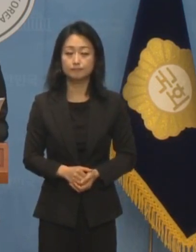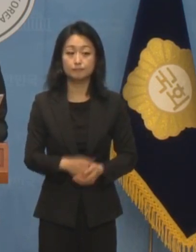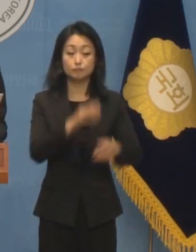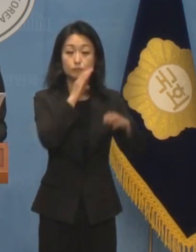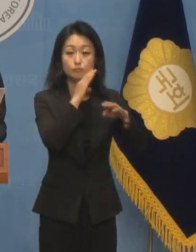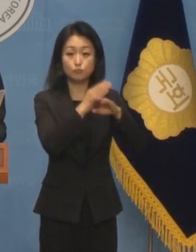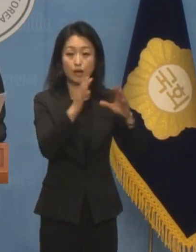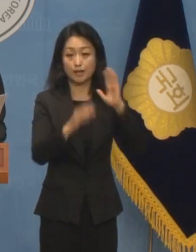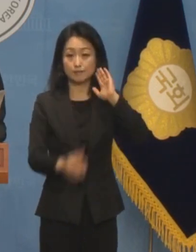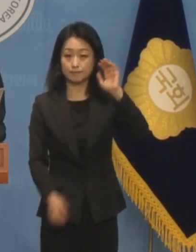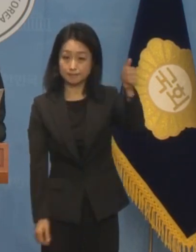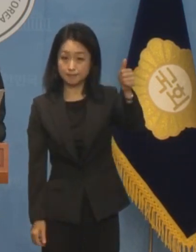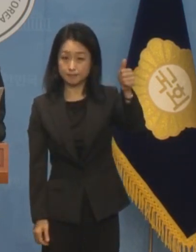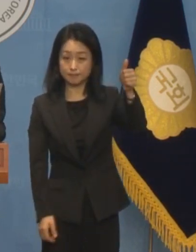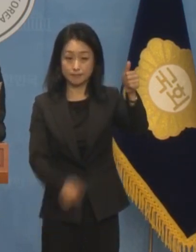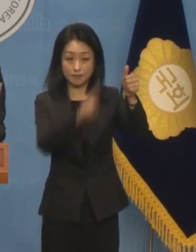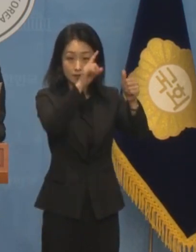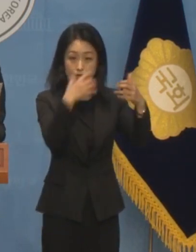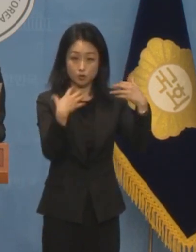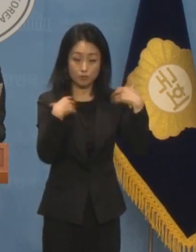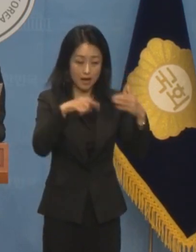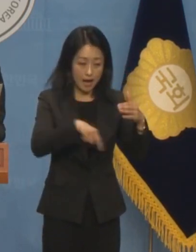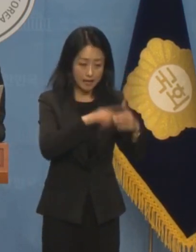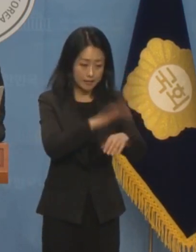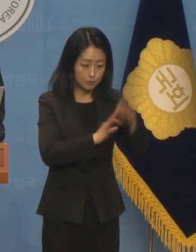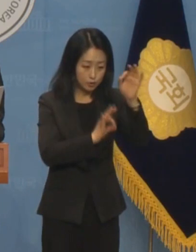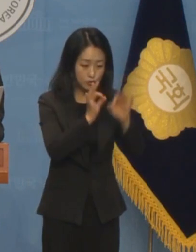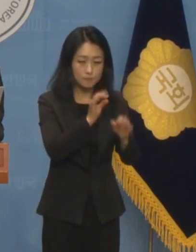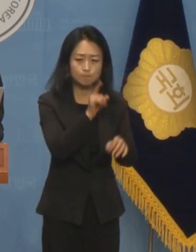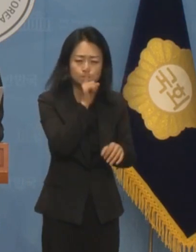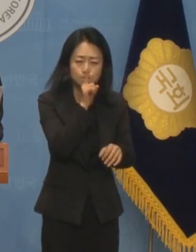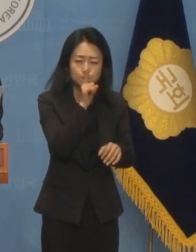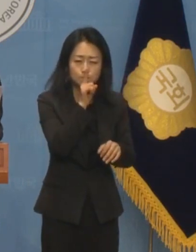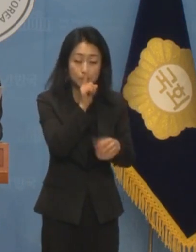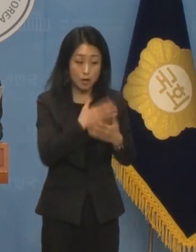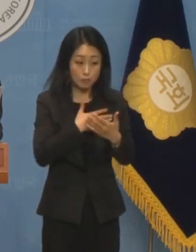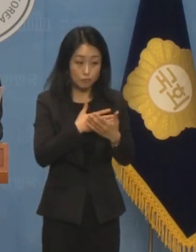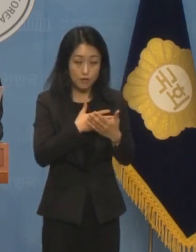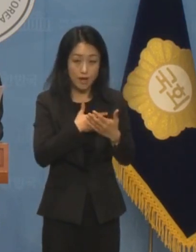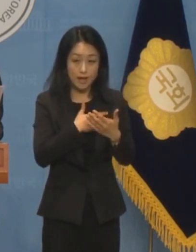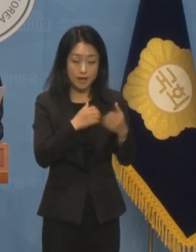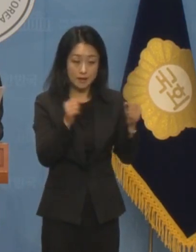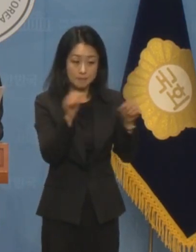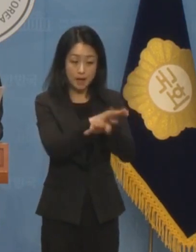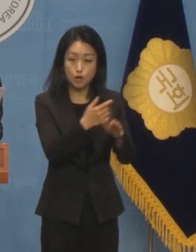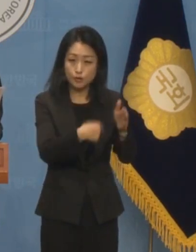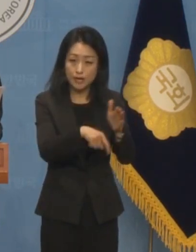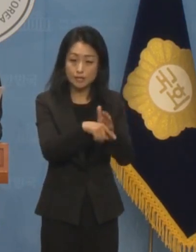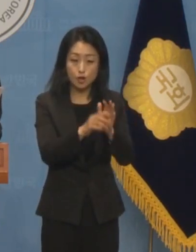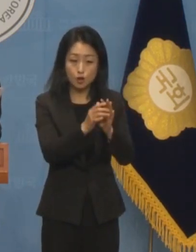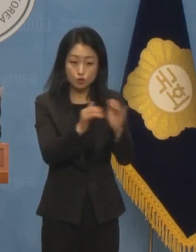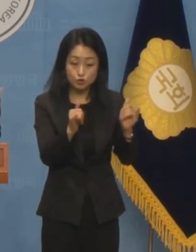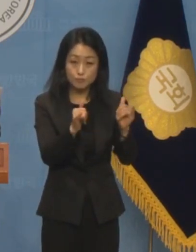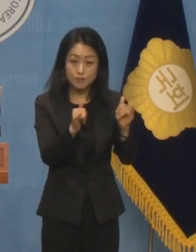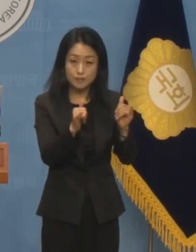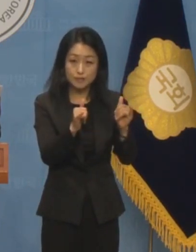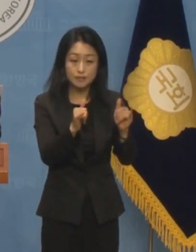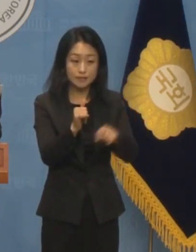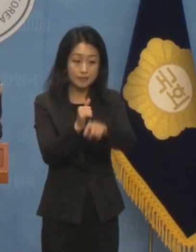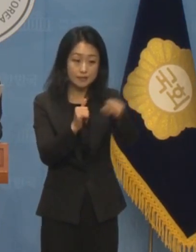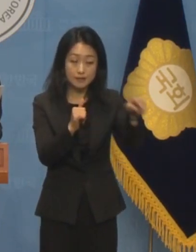북한 김정은 정권은 내부의 실정을 은폐하고 커지는 체제 불안 상황에서 주민들의 시선을 외부로 돌리기